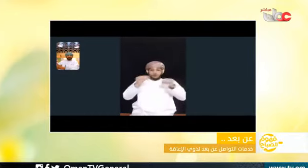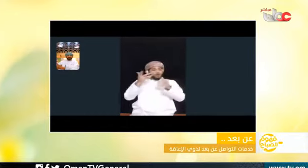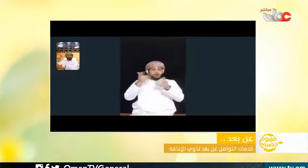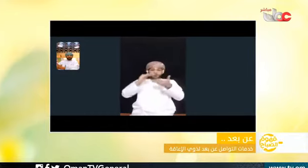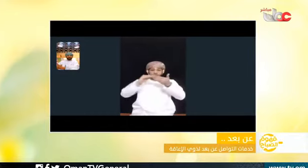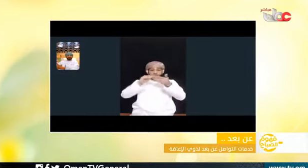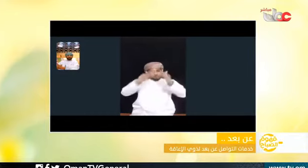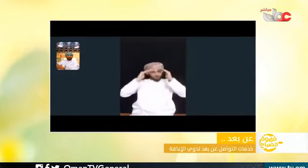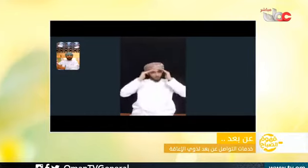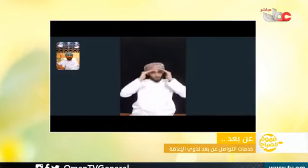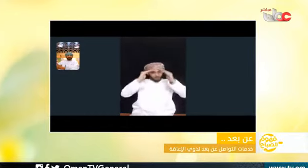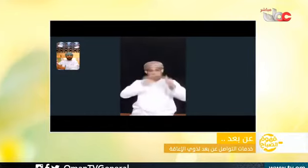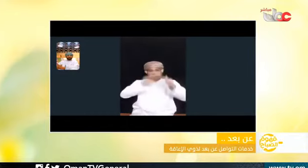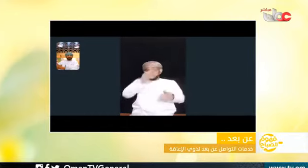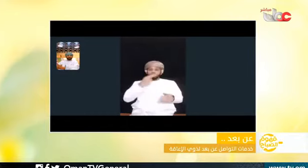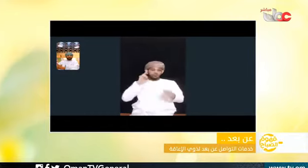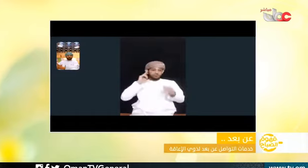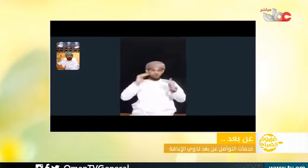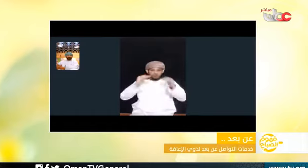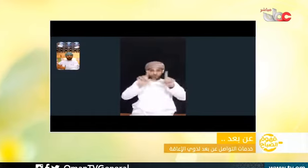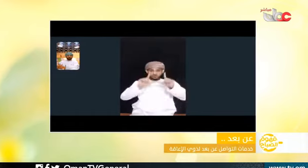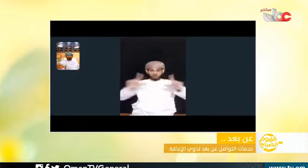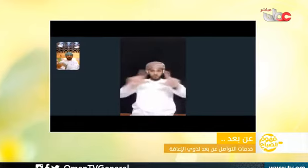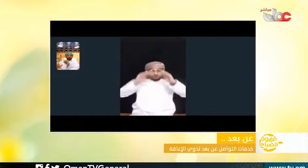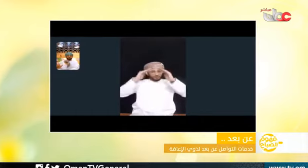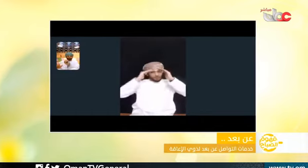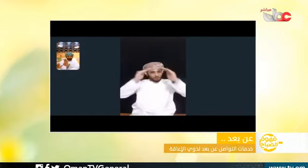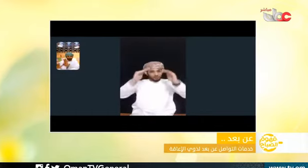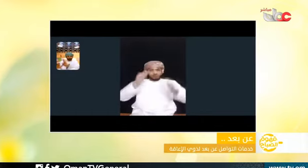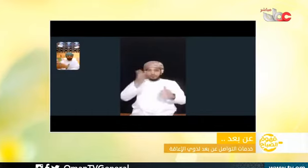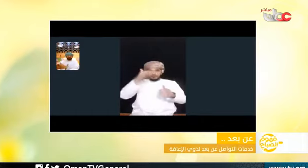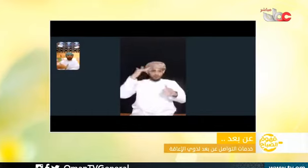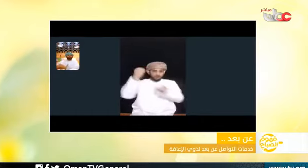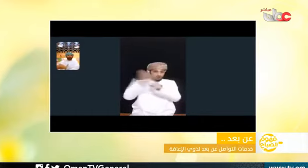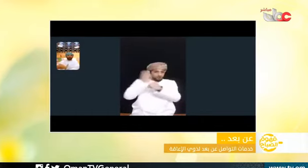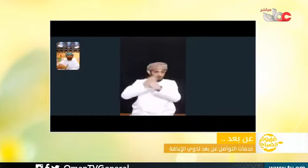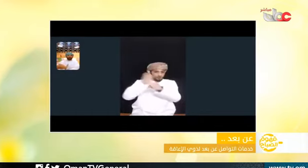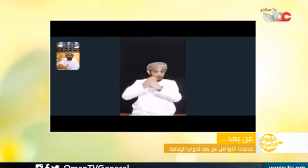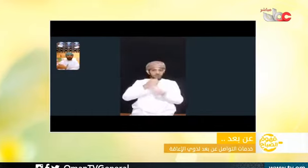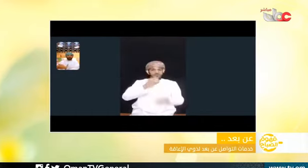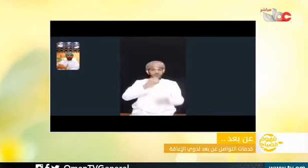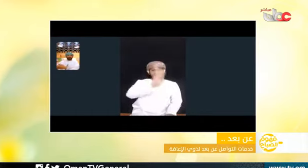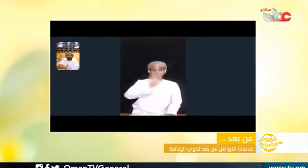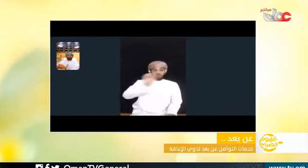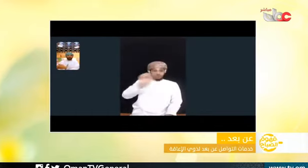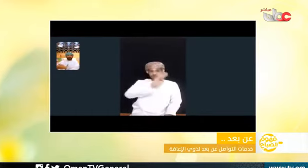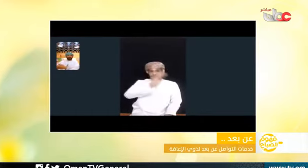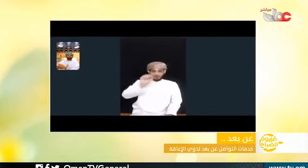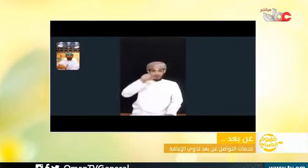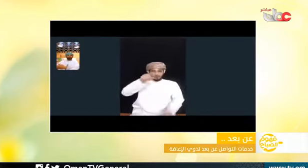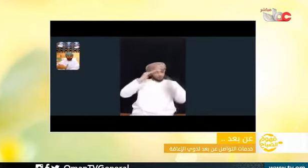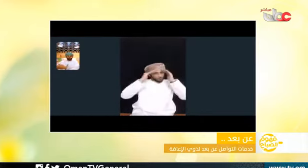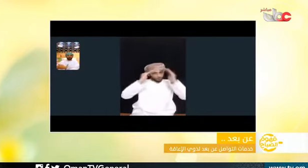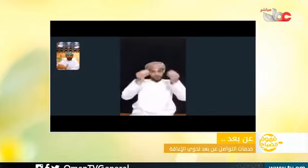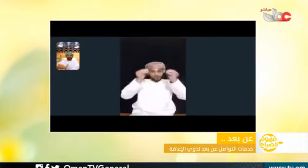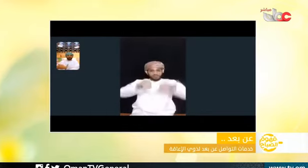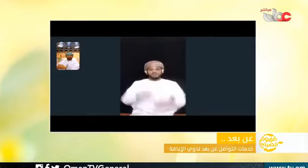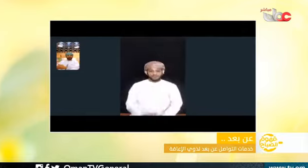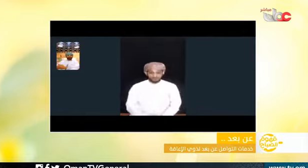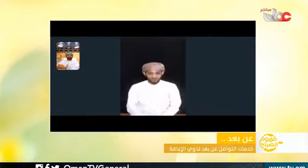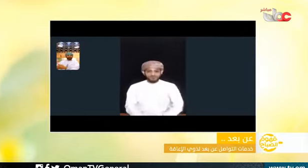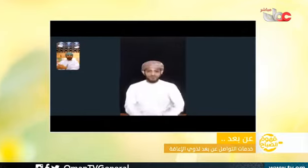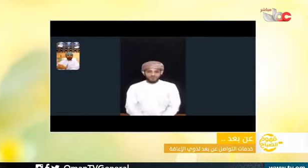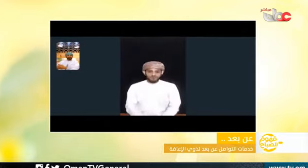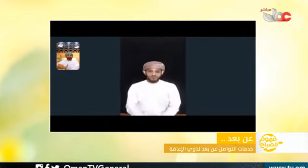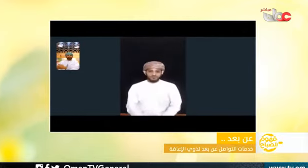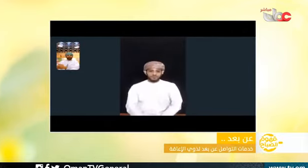وغيره والمترجمين أيضا لهم جزيل الشكر على تواصلهم الدائم مع الأشخاص ذوي الإعاقة ووجودهم من